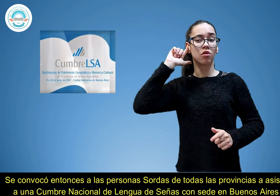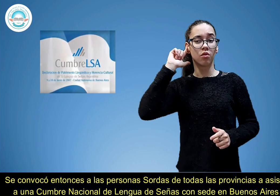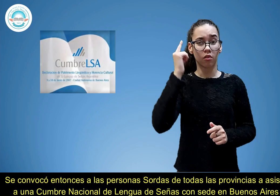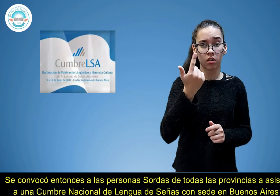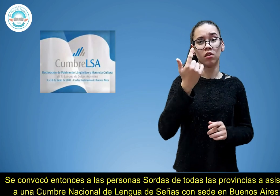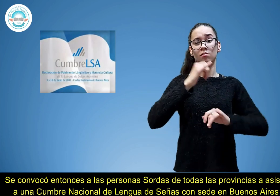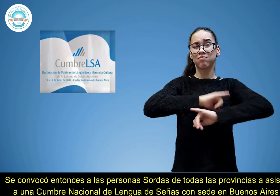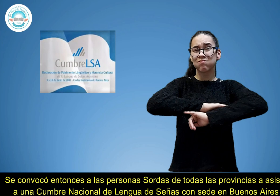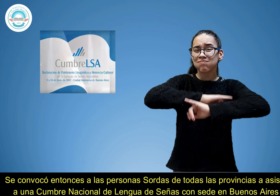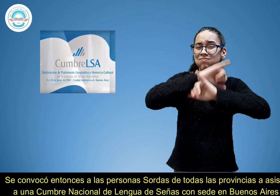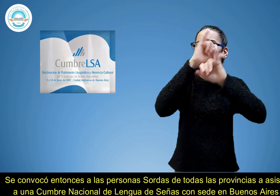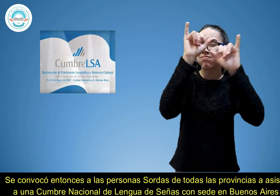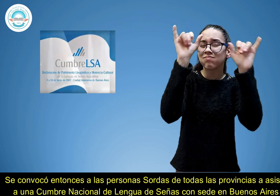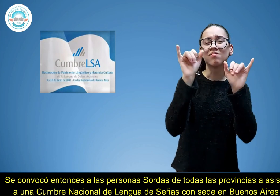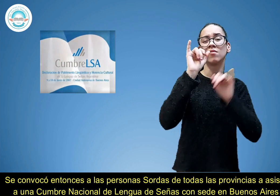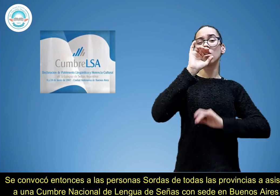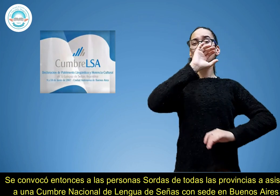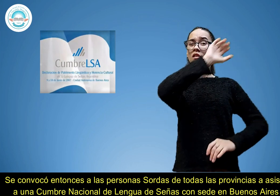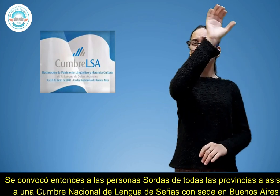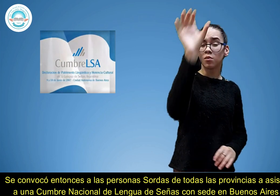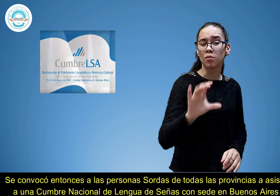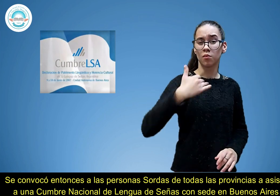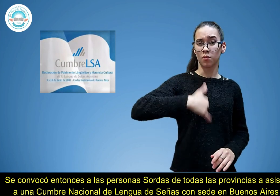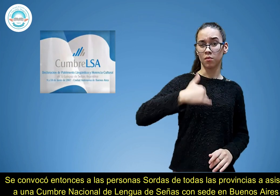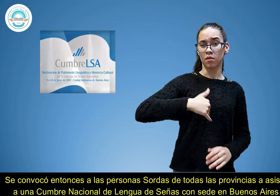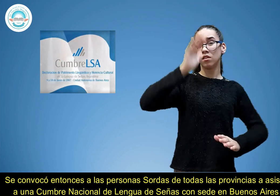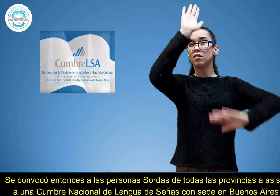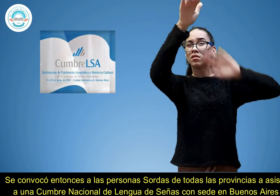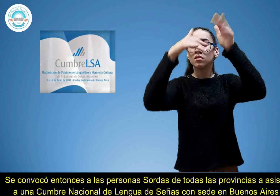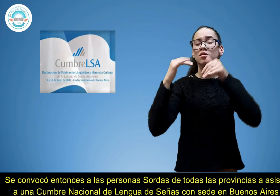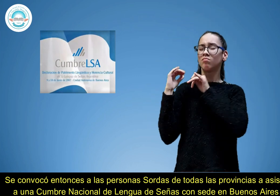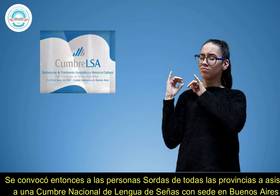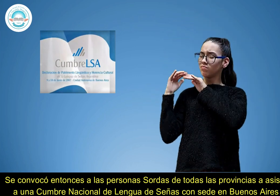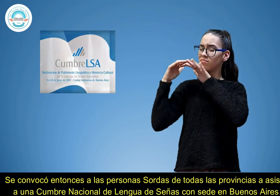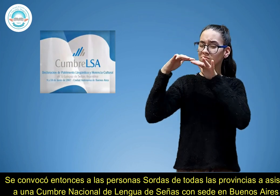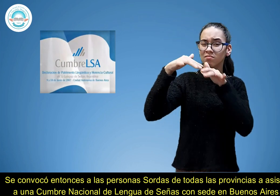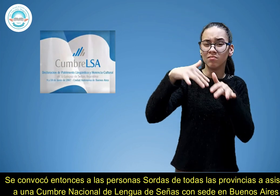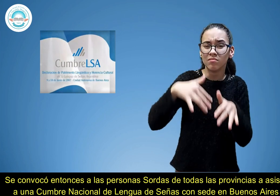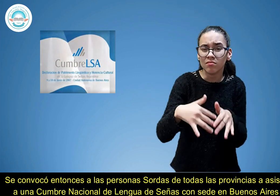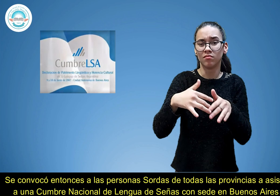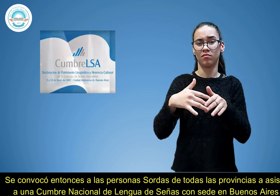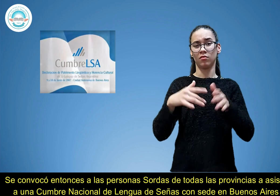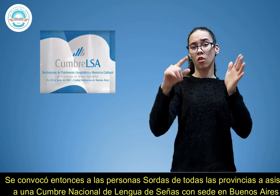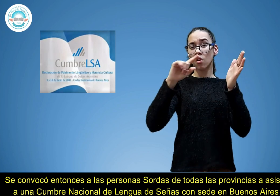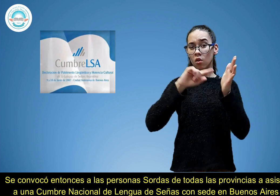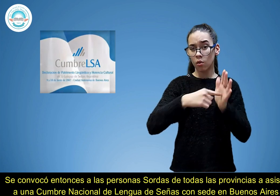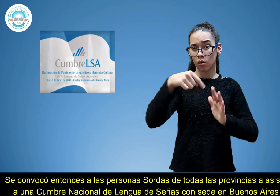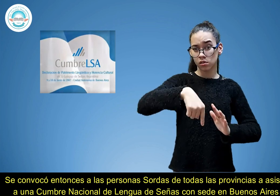asistir a una Cumbre Nacional de Lengua de Señas, con sede en Buenos Aires, en la que se debatió y